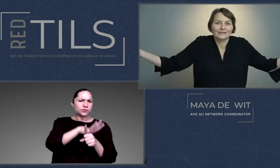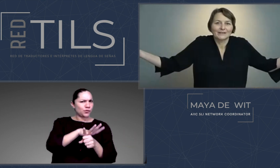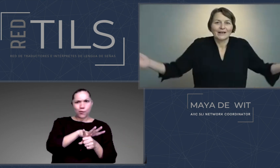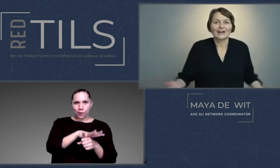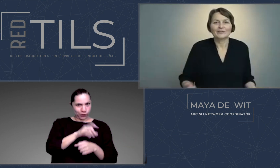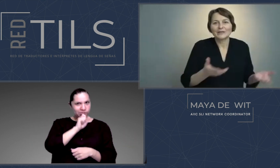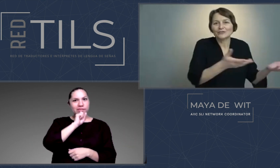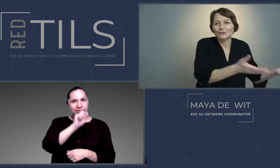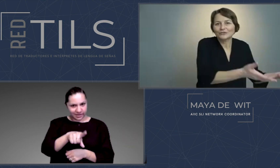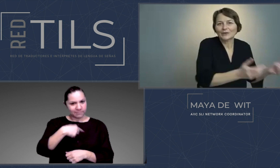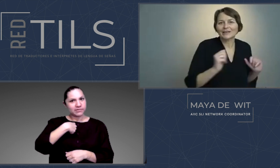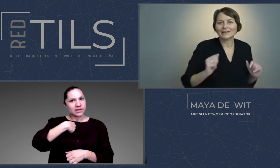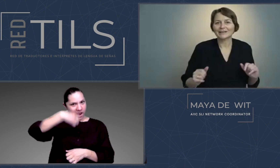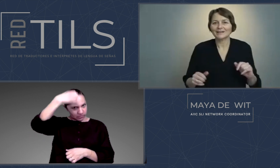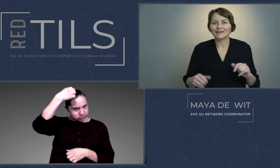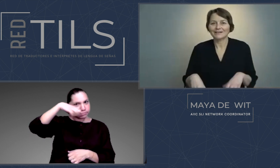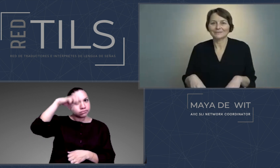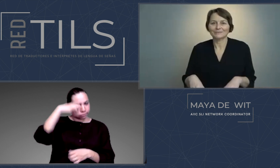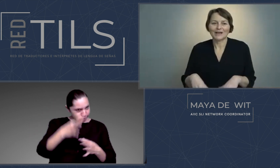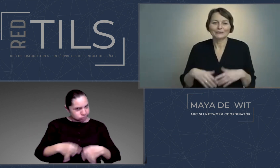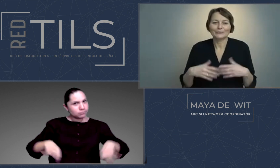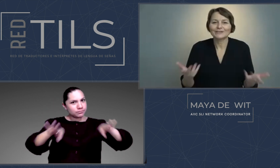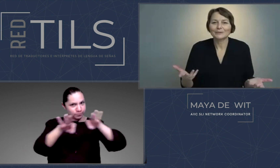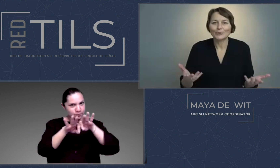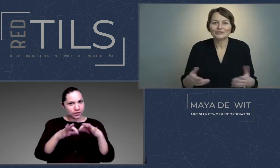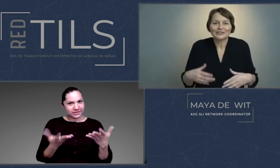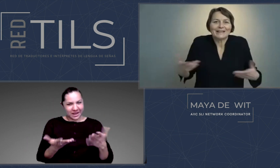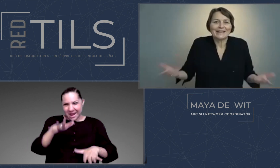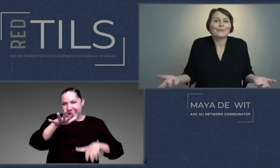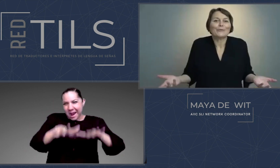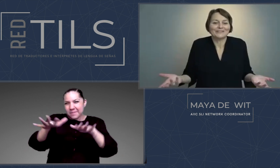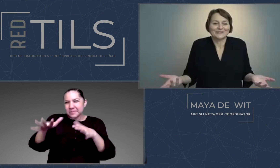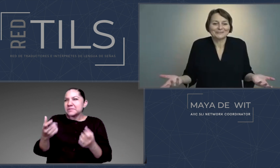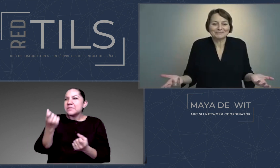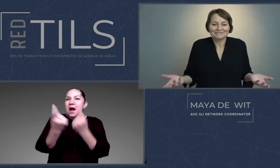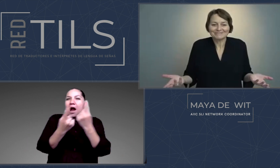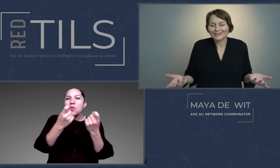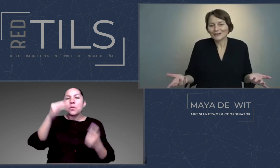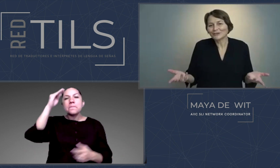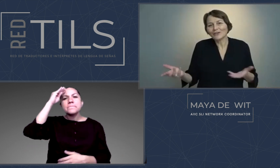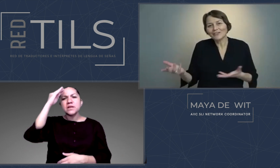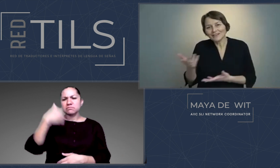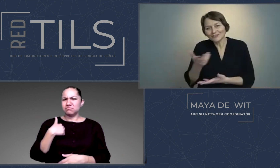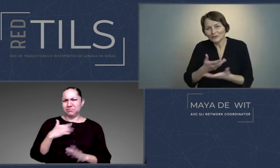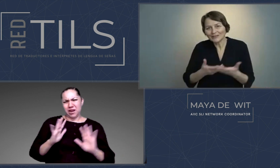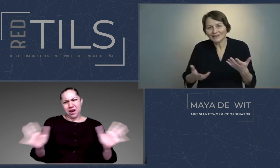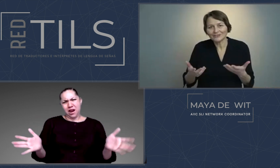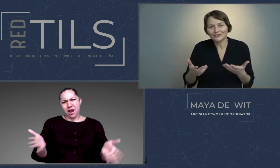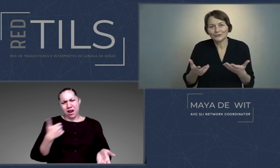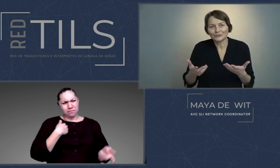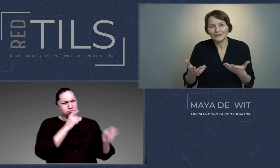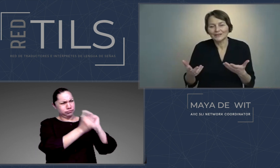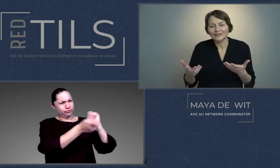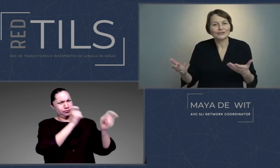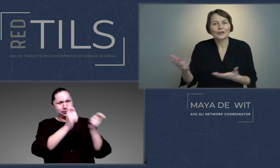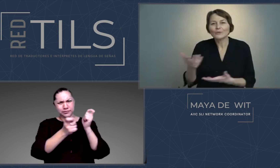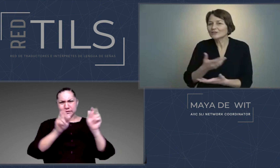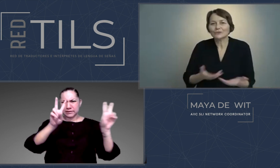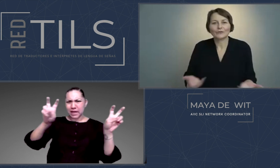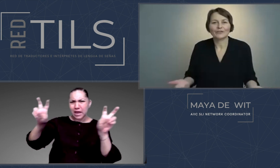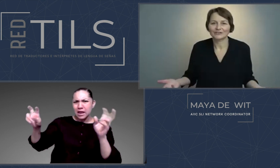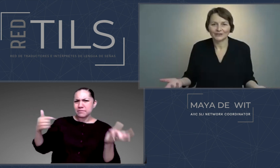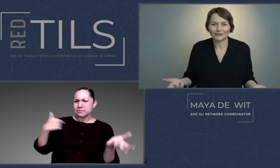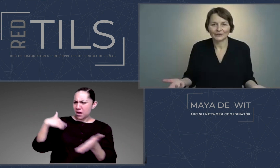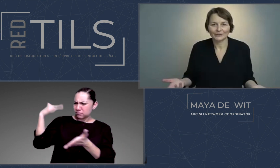que muchos que los que ya tienen experiencia dicen, ¿y yo ahora qué aprendo? ¿Qué puedo aprender? Porque ya leí todo, ya trabajé todo, ya todo. Entonces, ¿y ahora qué?